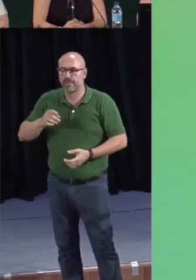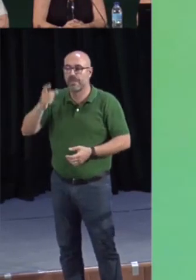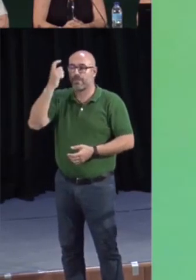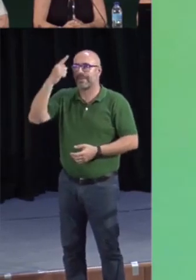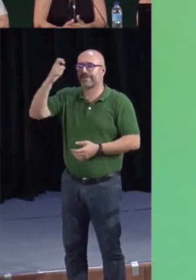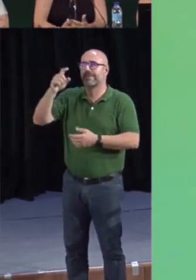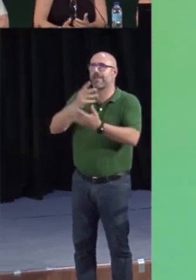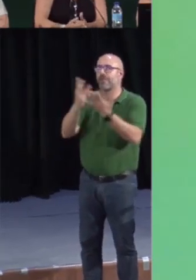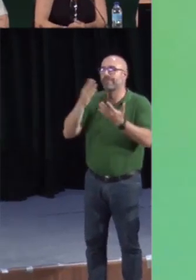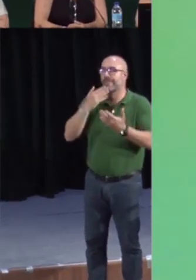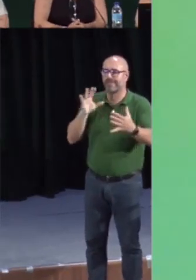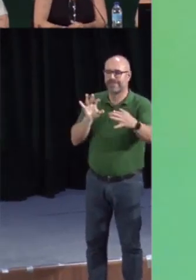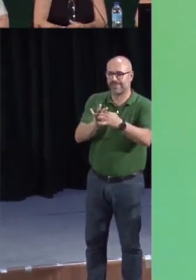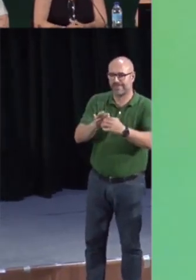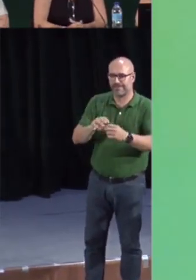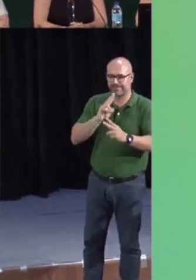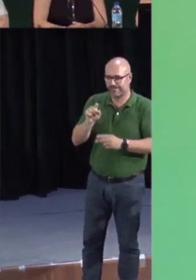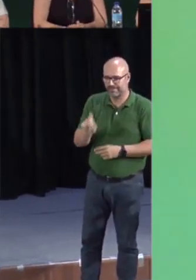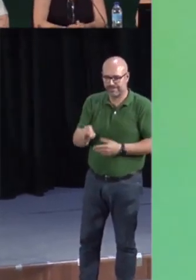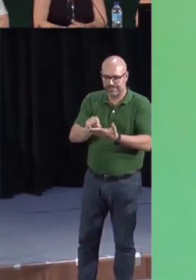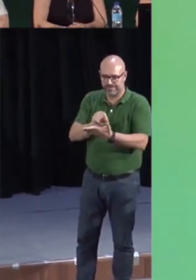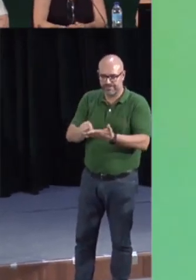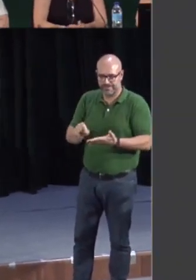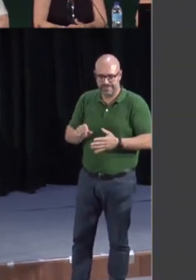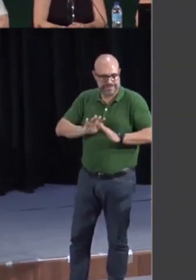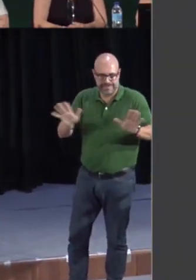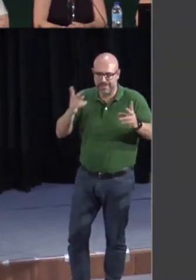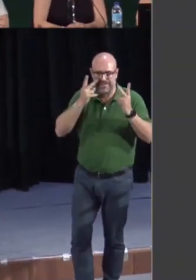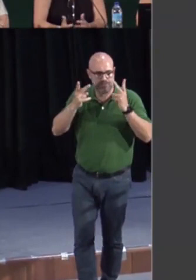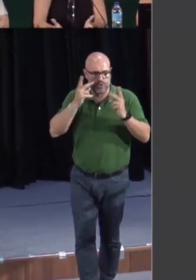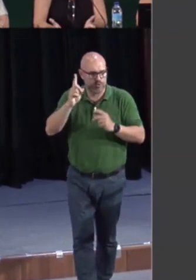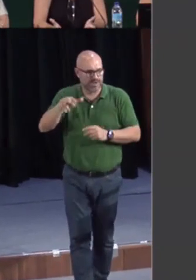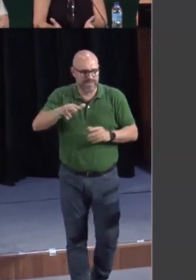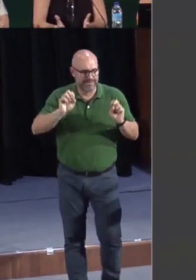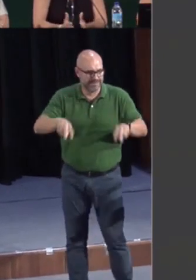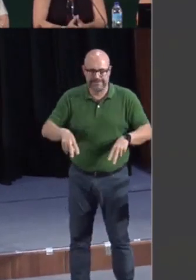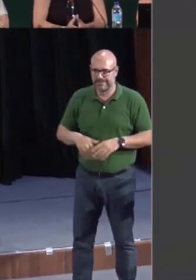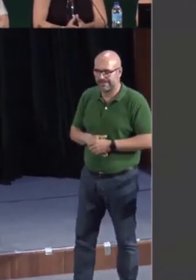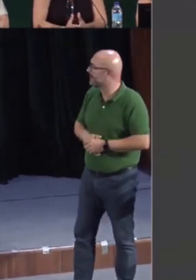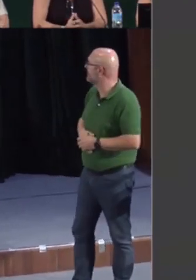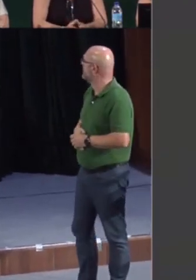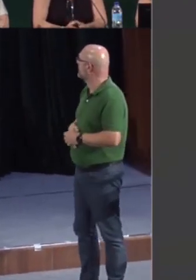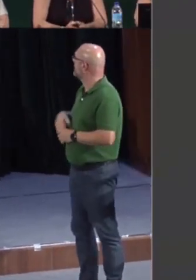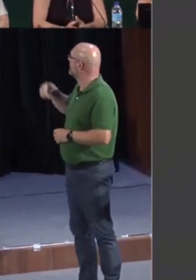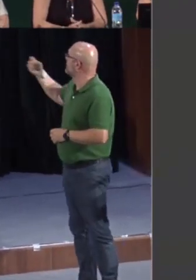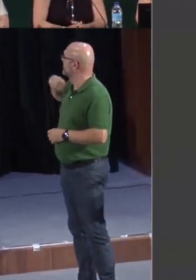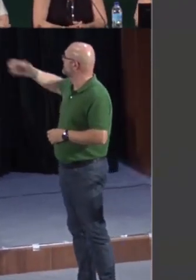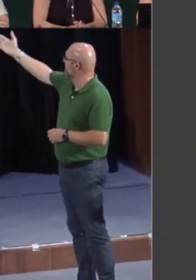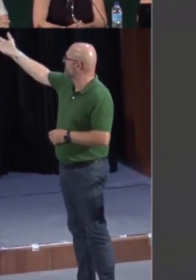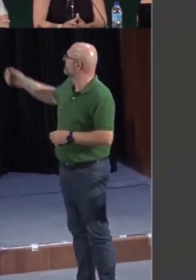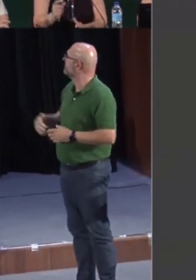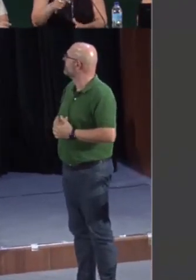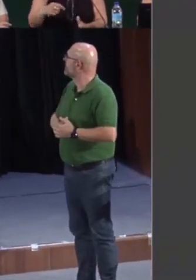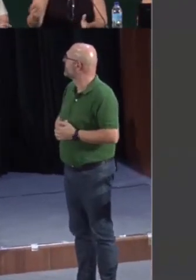No va. No va, perdona, no va. Bueno, pues simplemente ahora mismo... Esta sería la hoja de respuestas donde el alumno tendría que